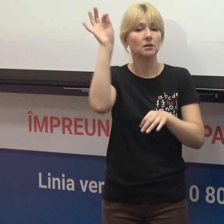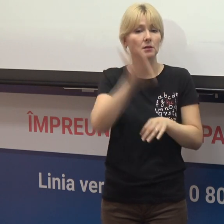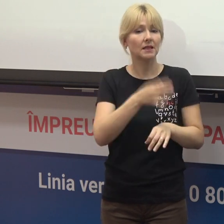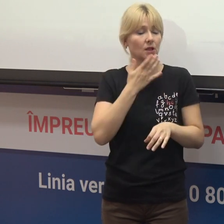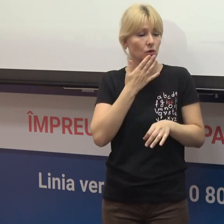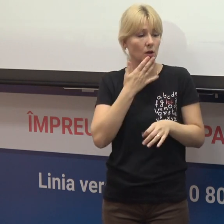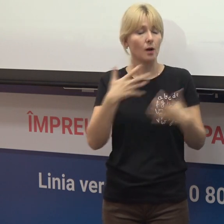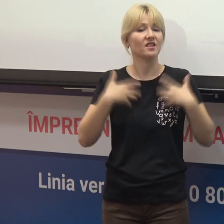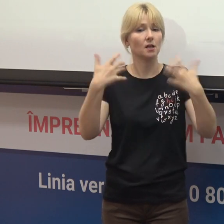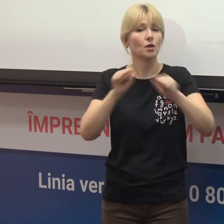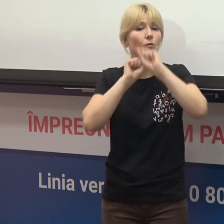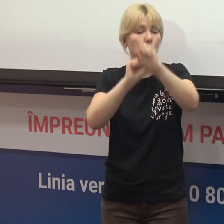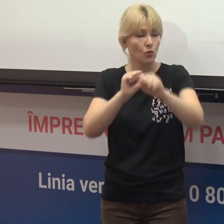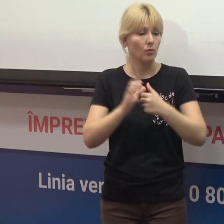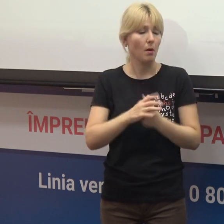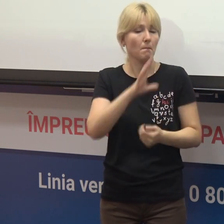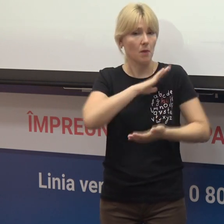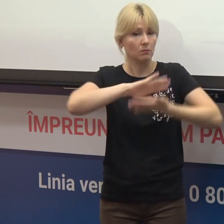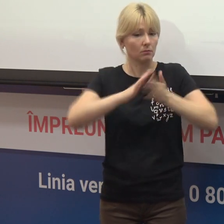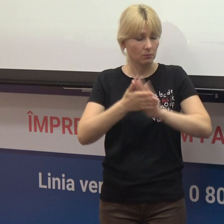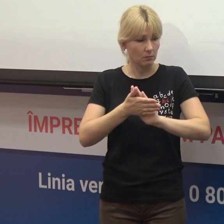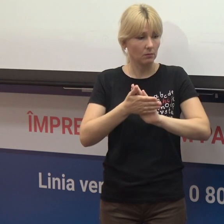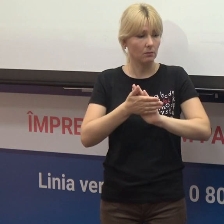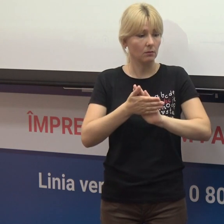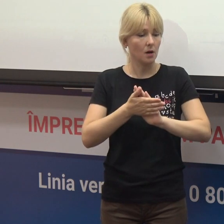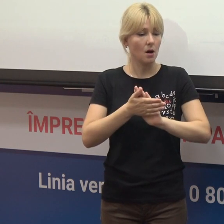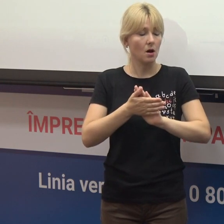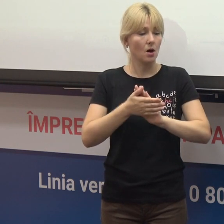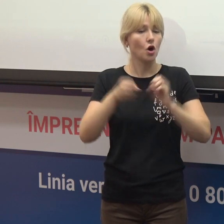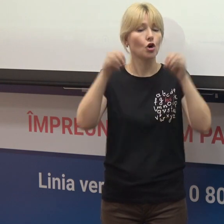Publică, sunt stabilite și anumite, vă zic,